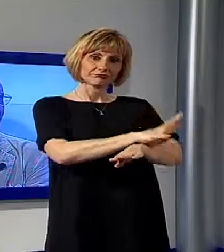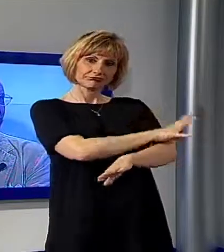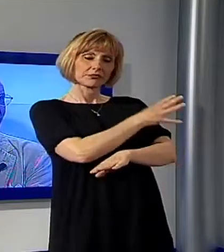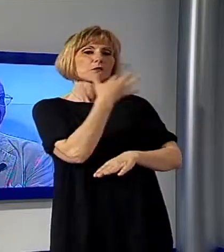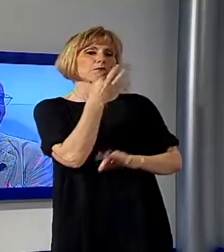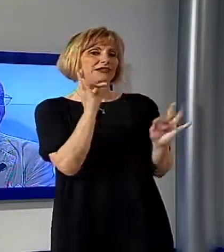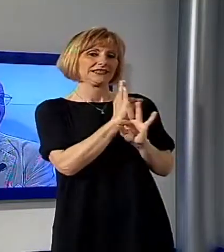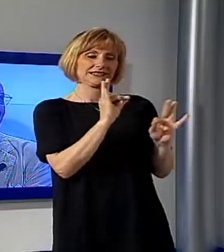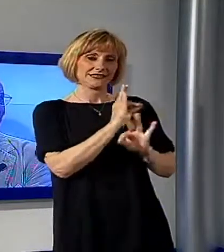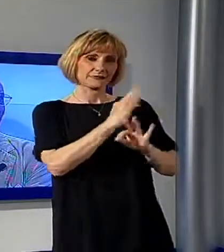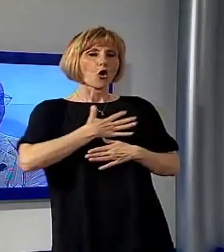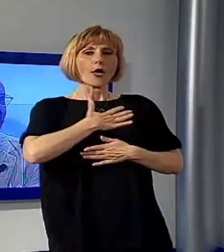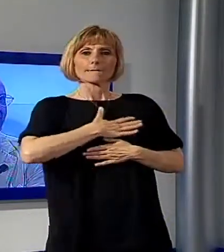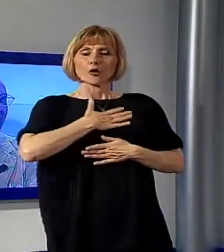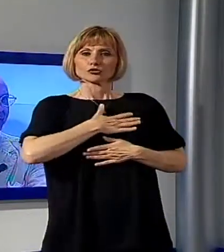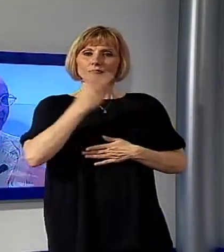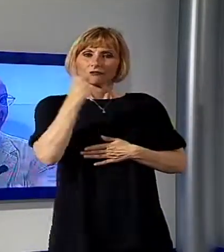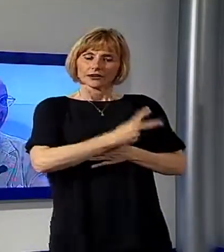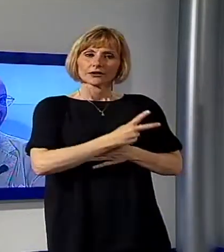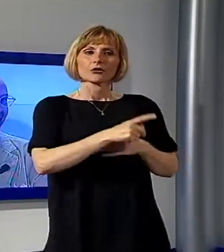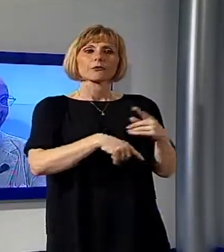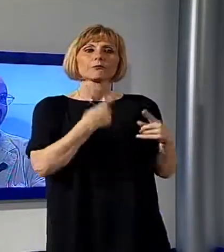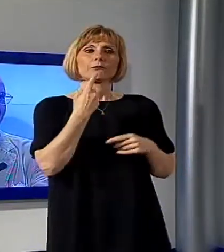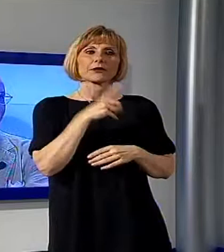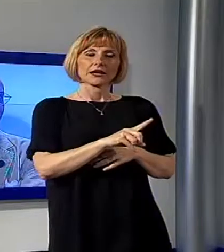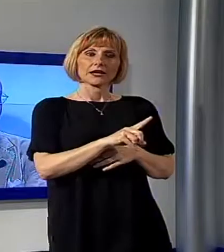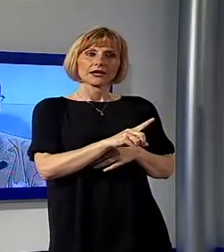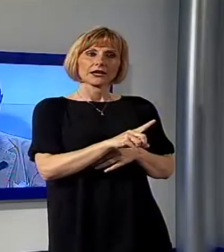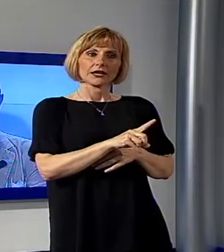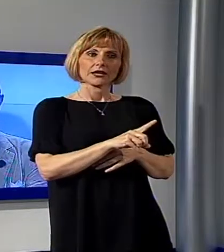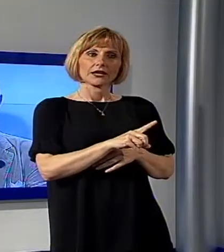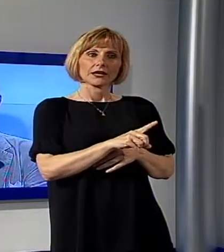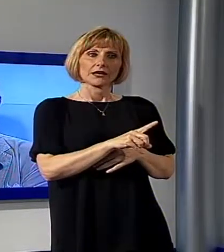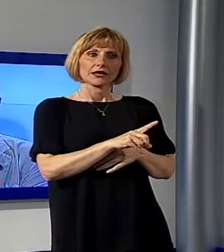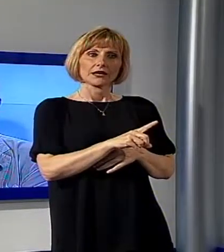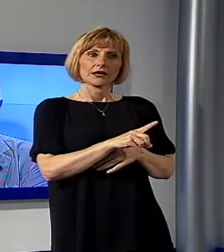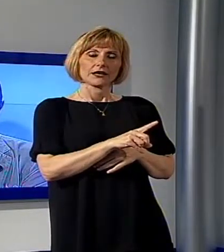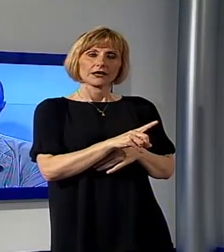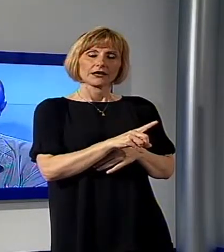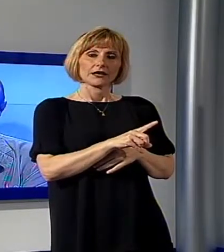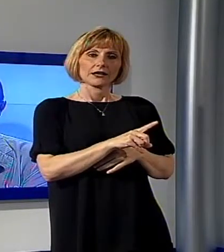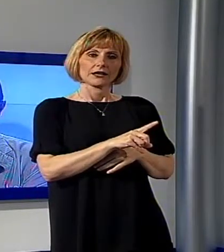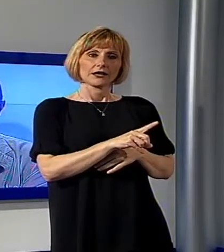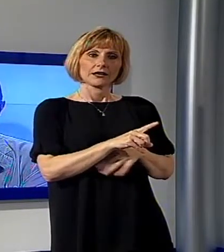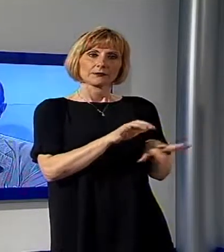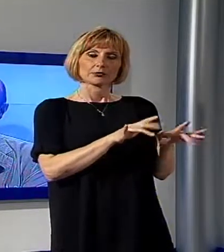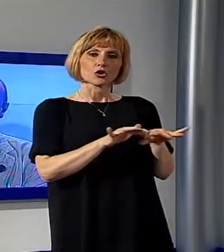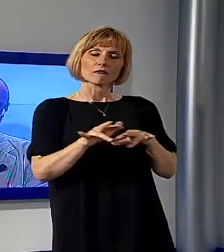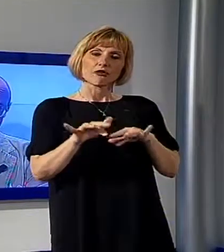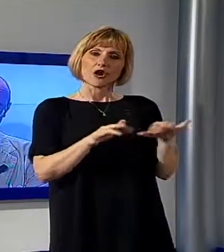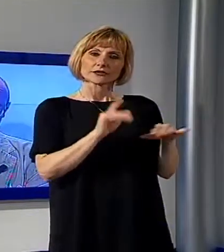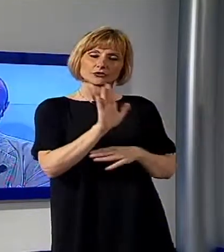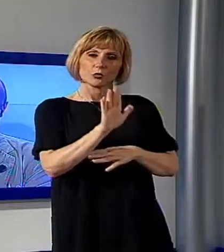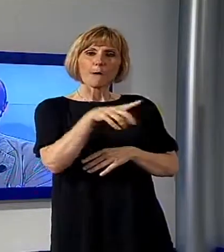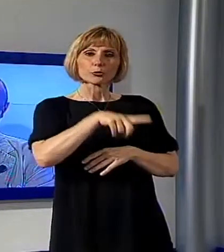È un'emozione meravigliosa, sia per l'idea naturalmente del pianoforte appartenuto a,